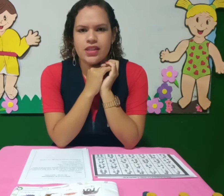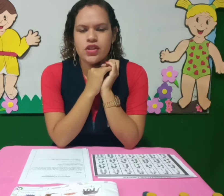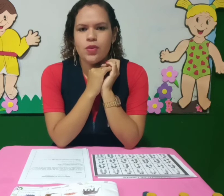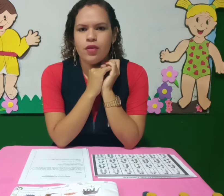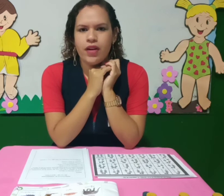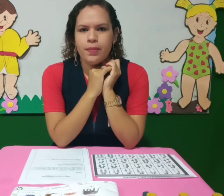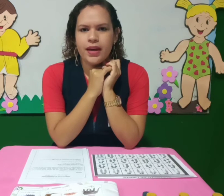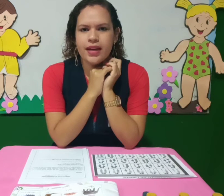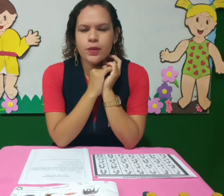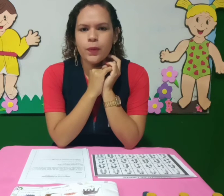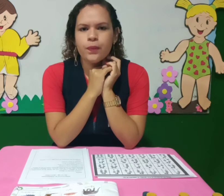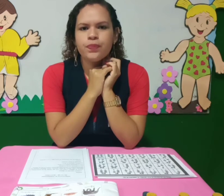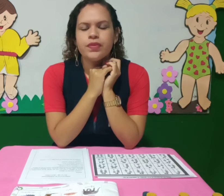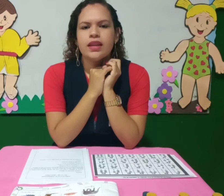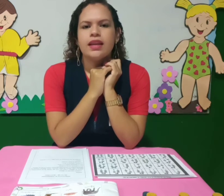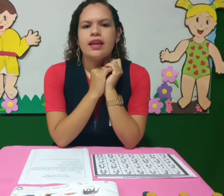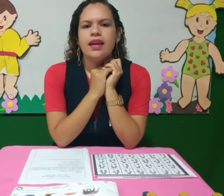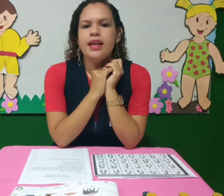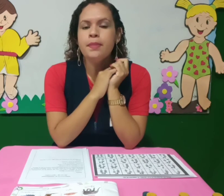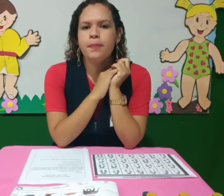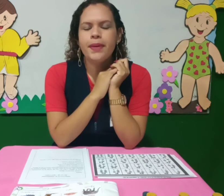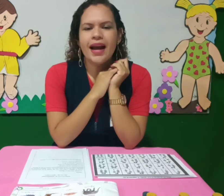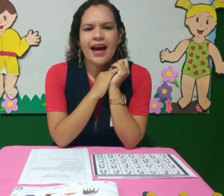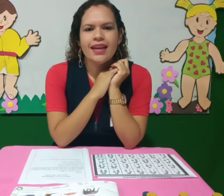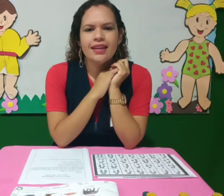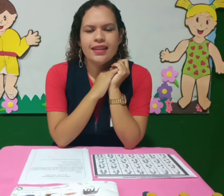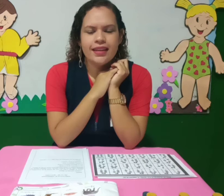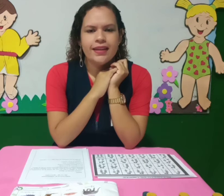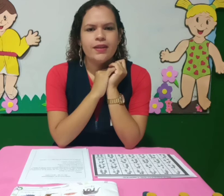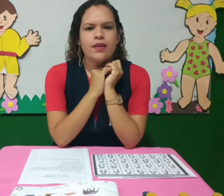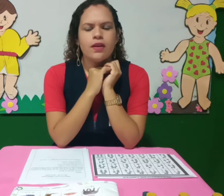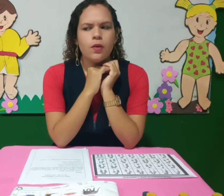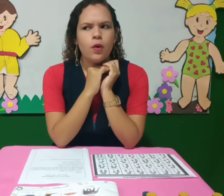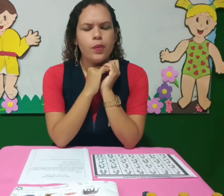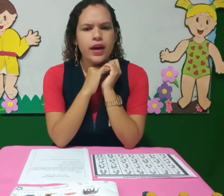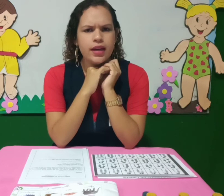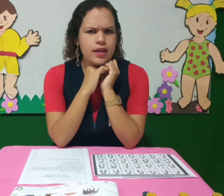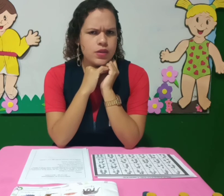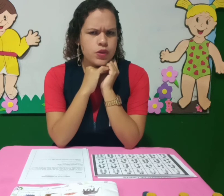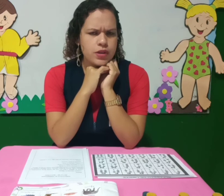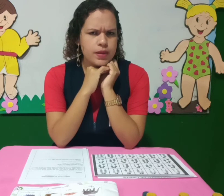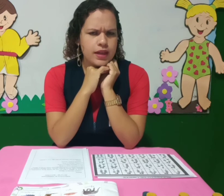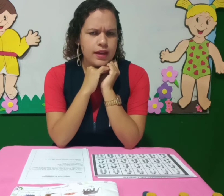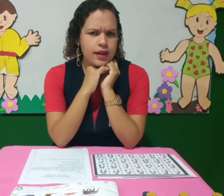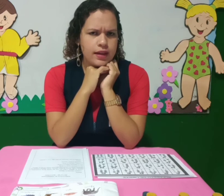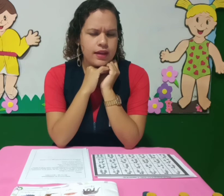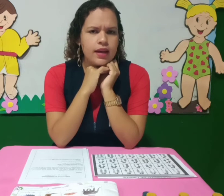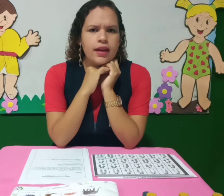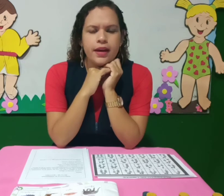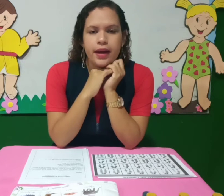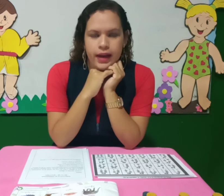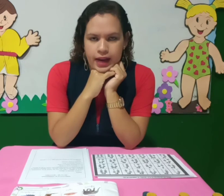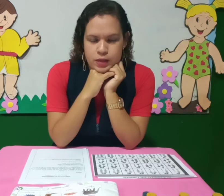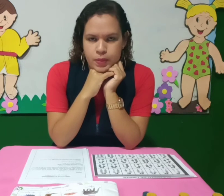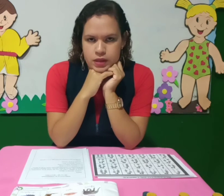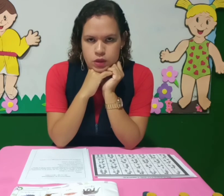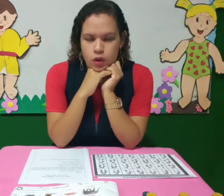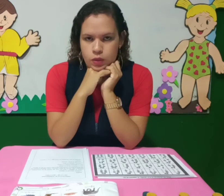Existe o alfabeto em Braille. Como é isso, tia Michele? As